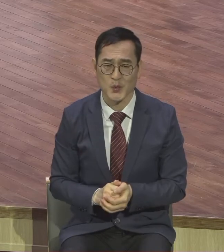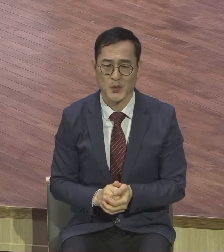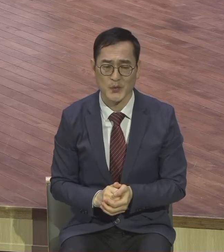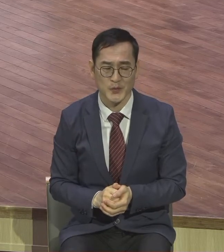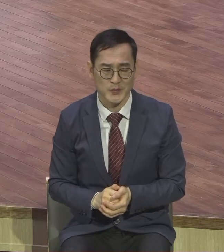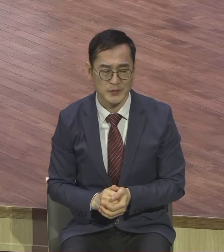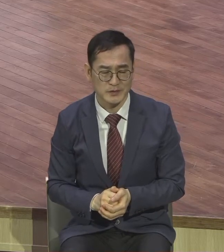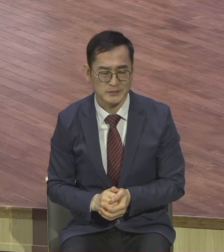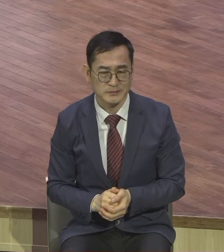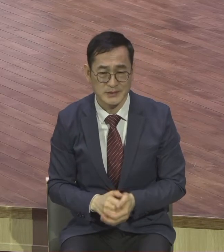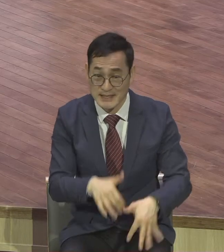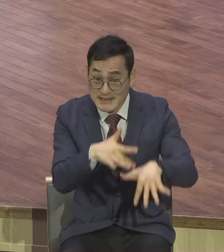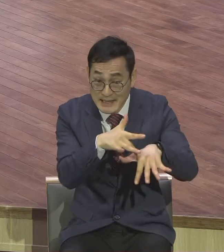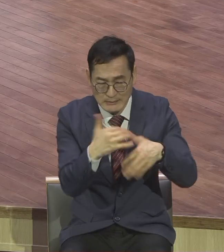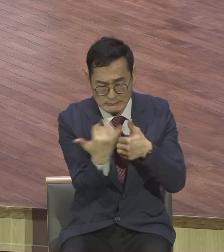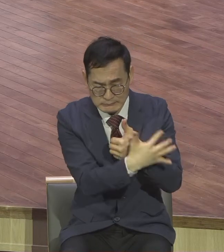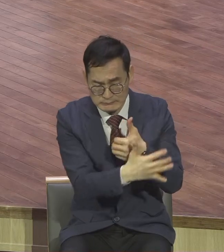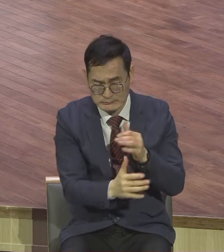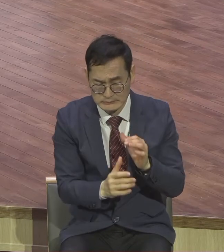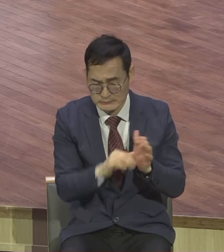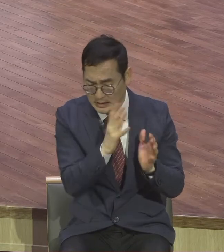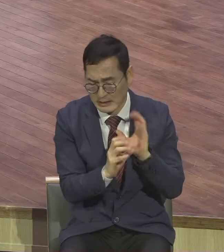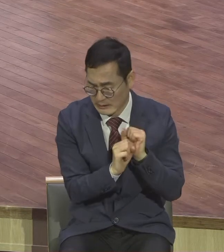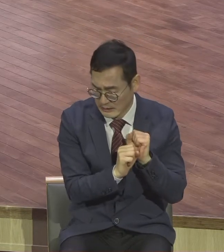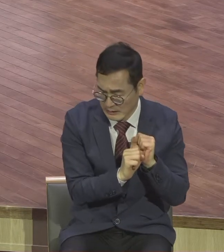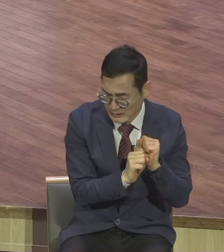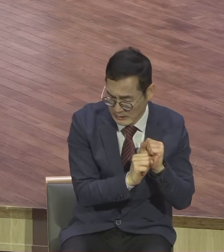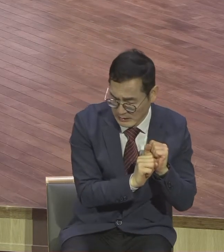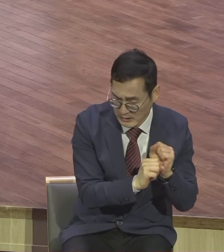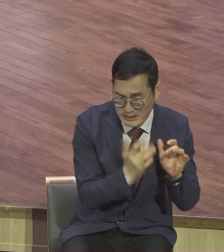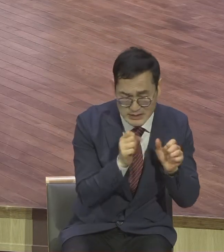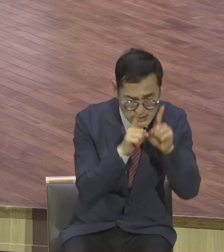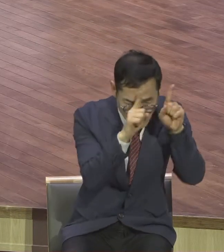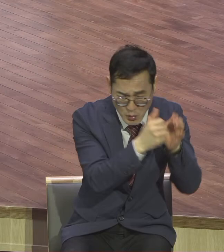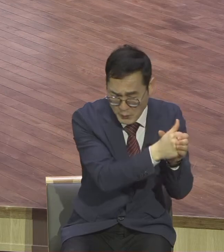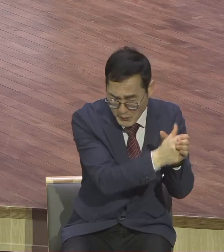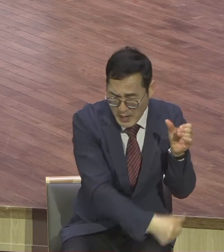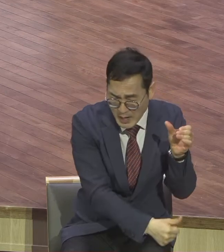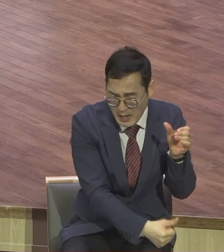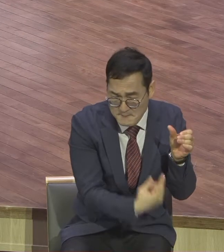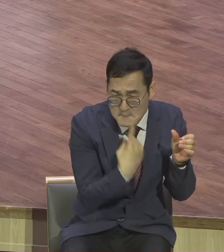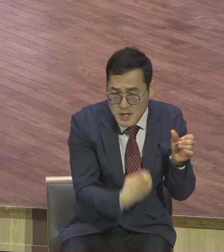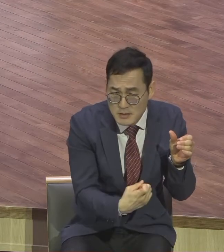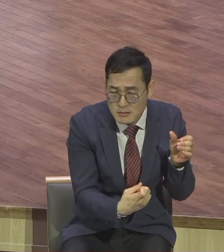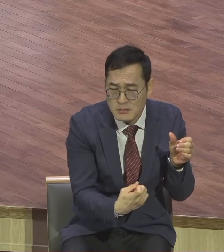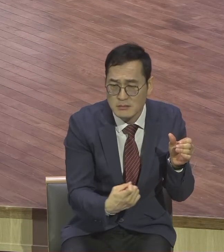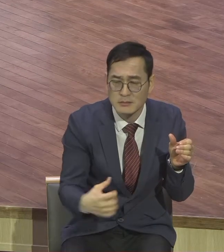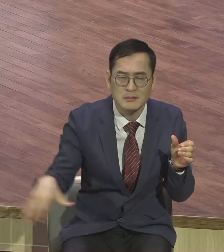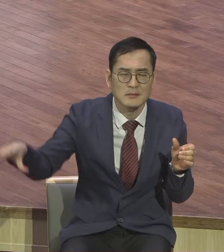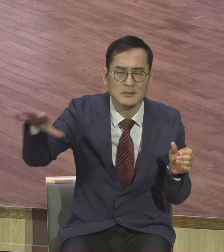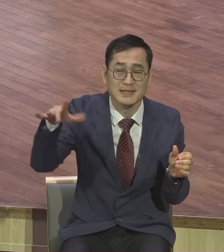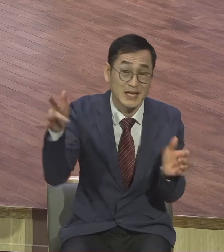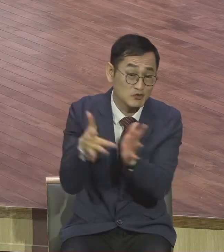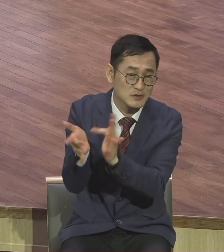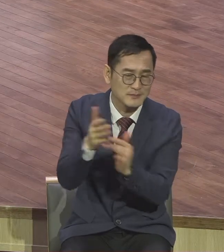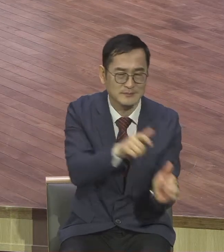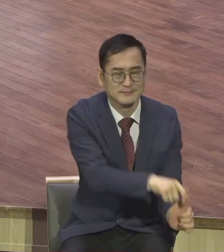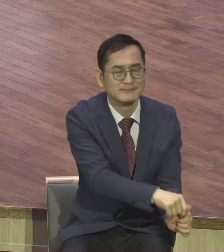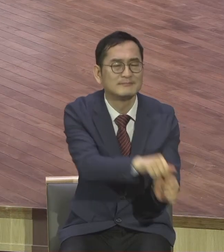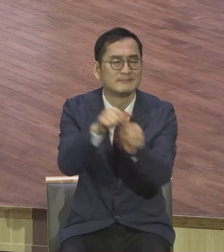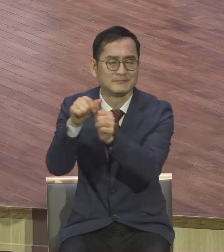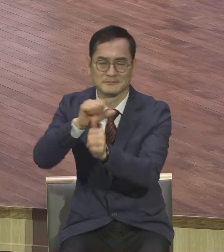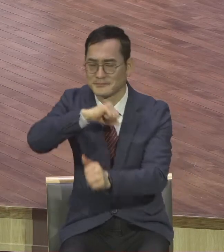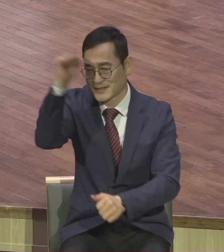미혹의 영 사단의 영에서 우리를 완전히 빠져나오게 해주셨다 예수님께서 천이